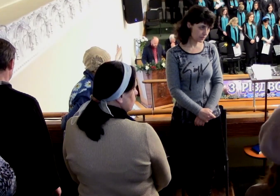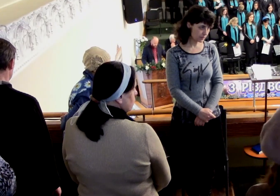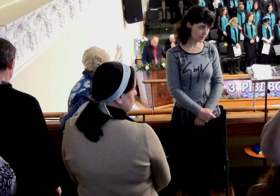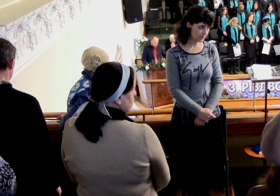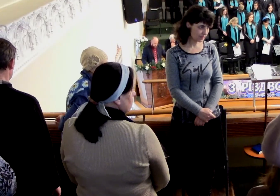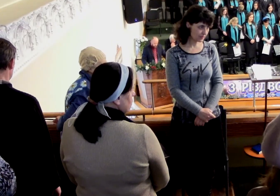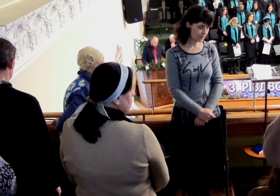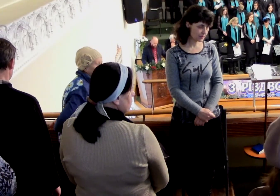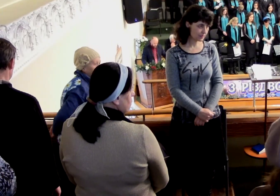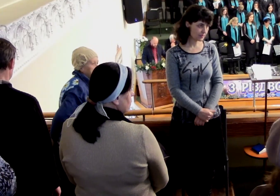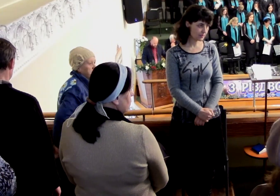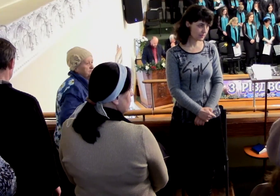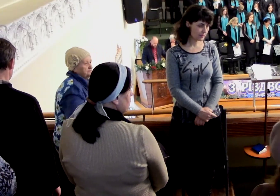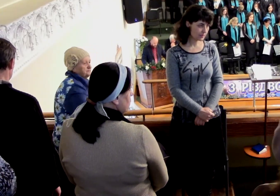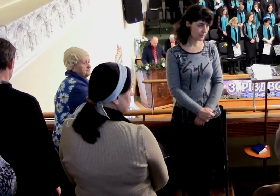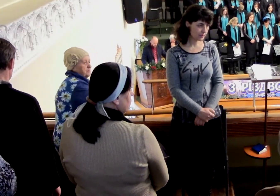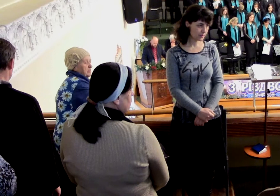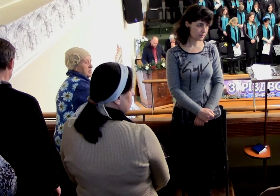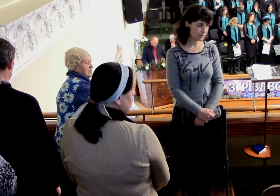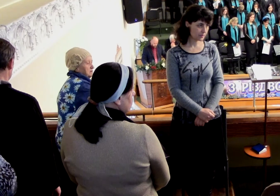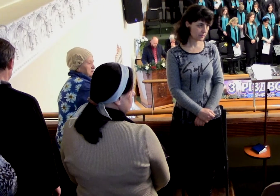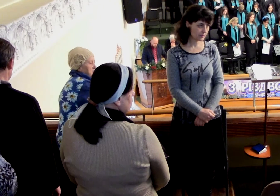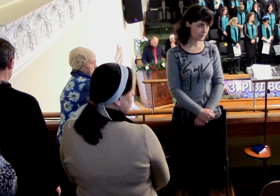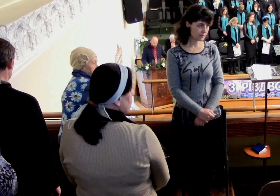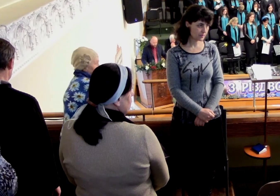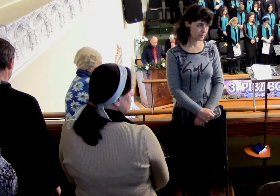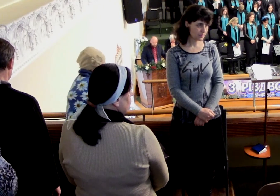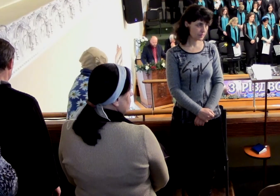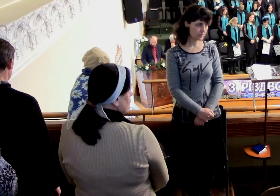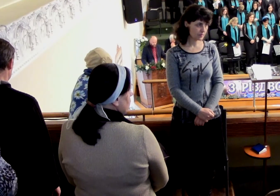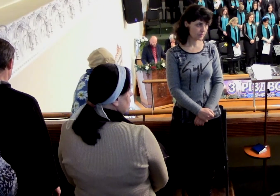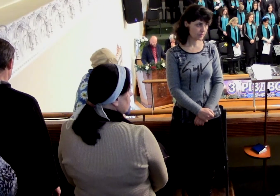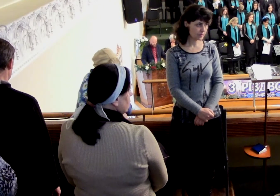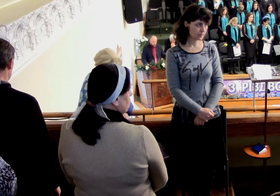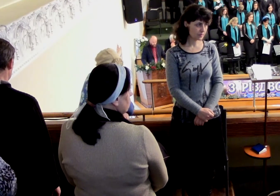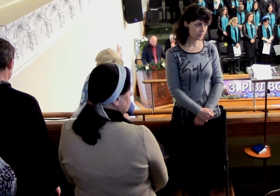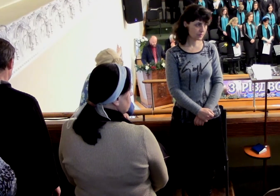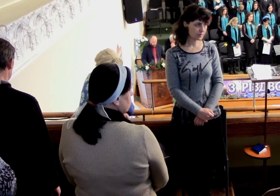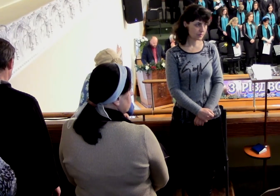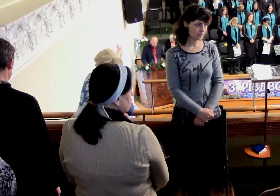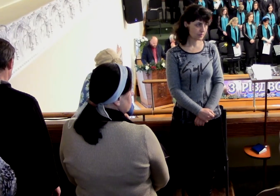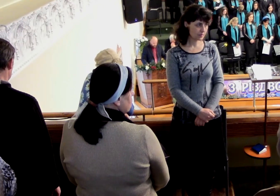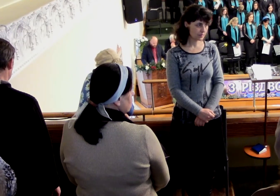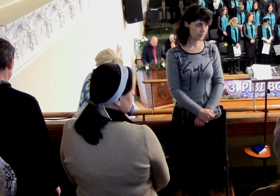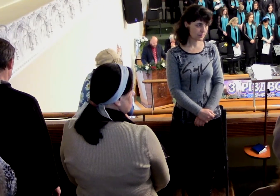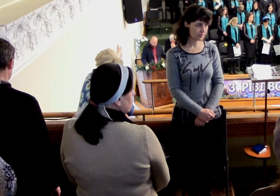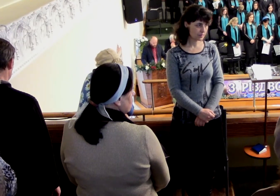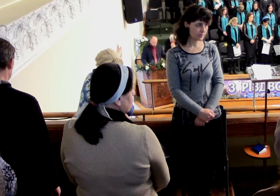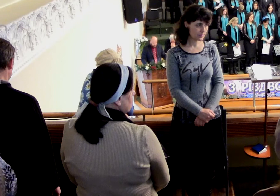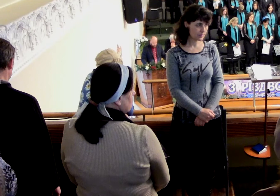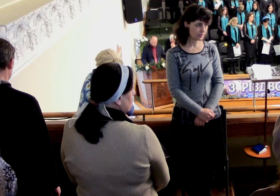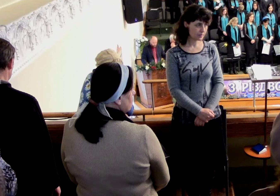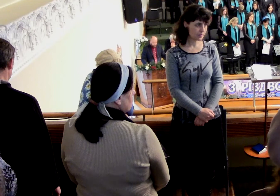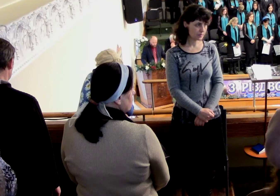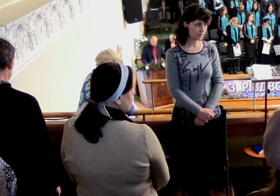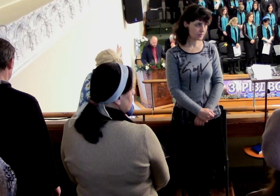Господь и Бог, мы славим Тебя, благодарим Тебя за Иисуса Христа. Мы благодарим Тебя за это великое спасение, которое